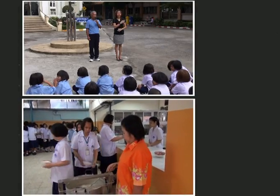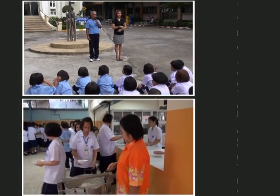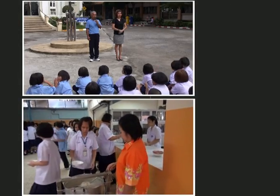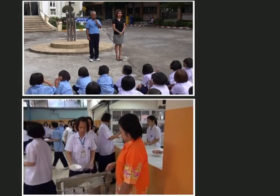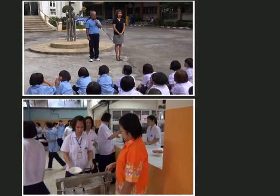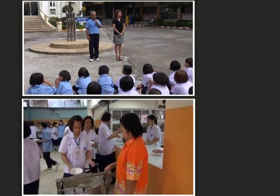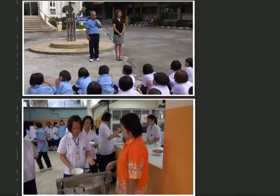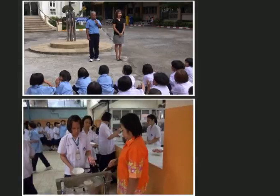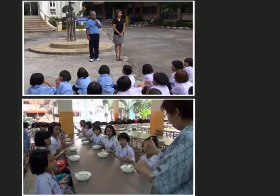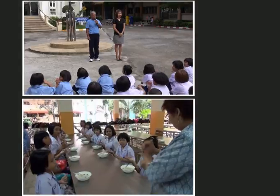ฟ้า